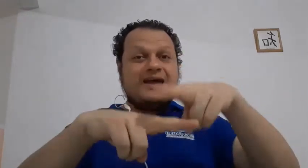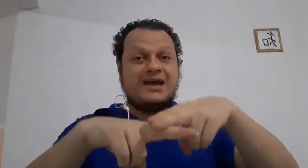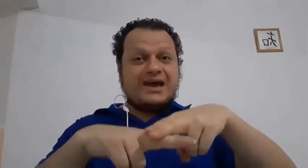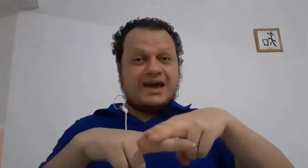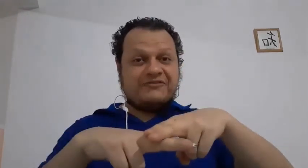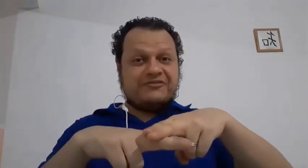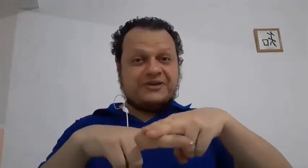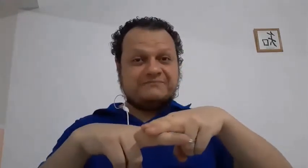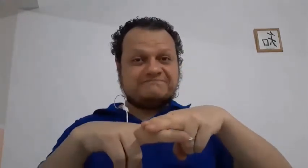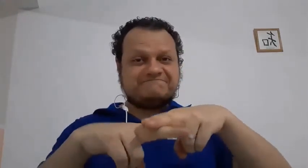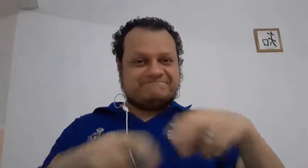F.